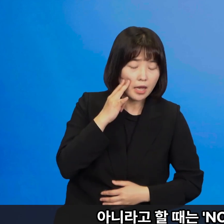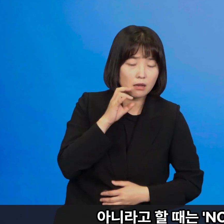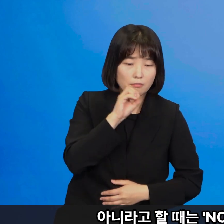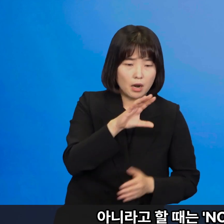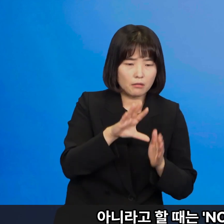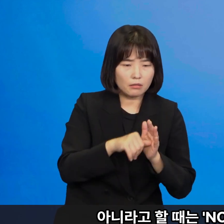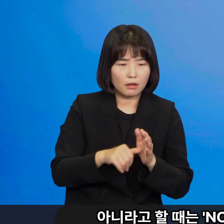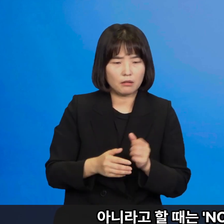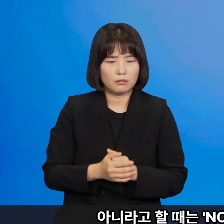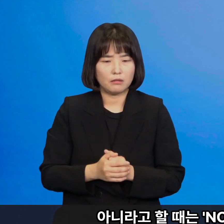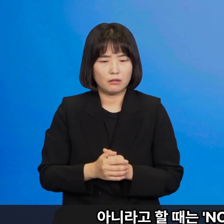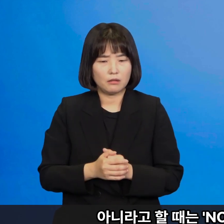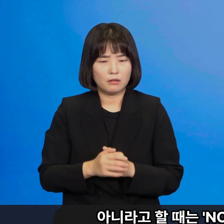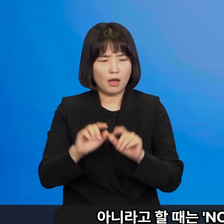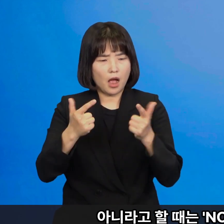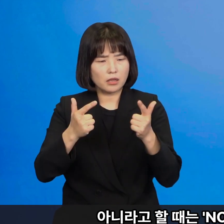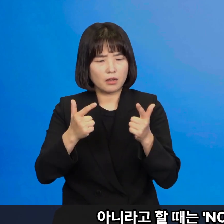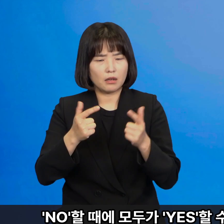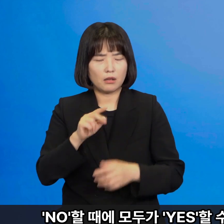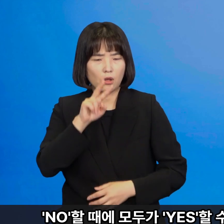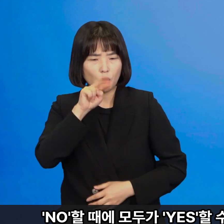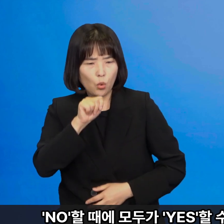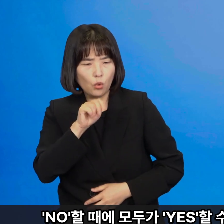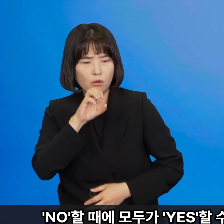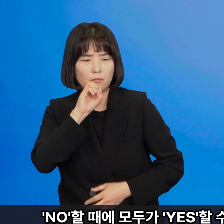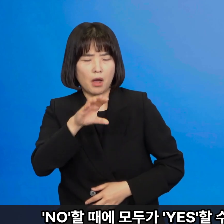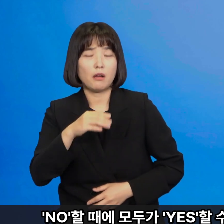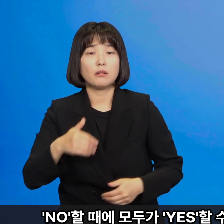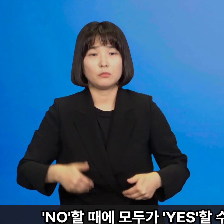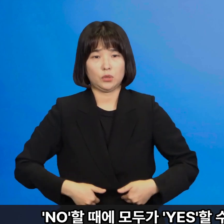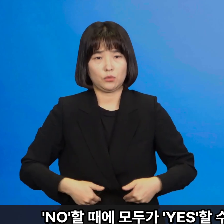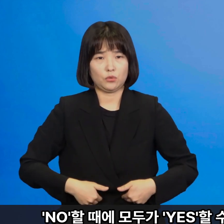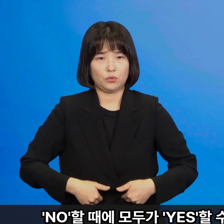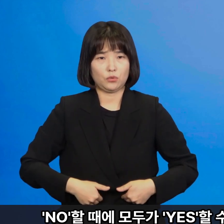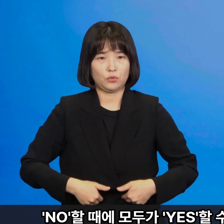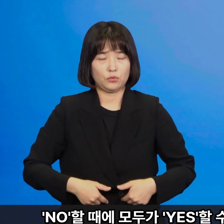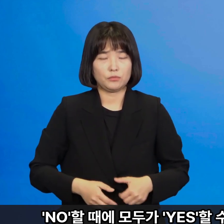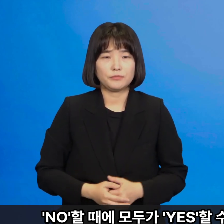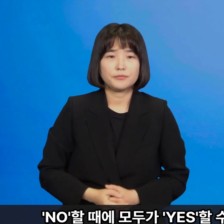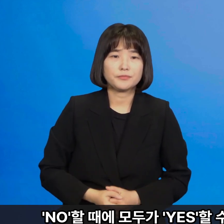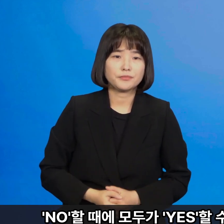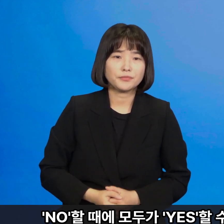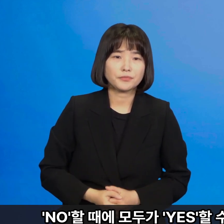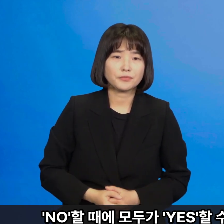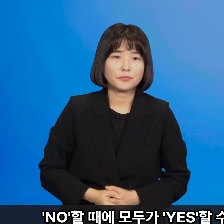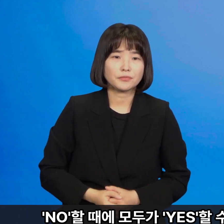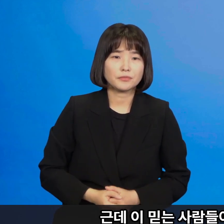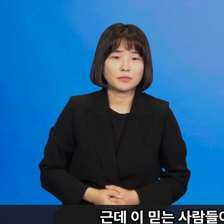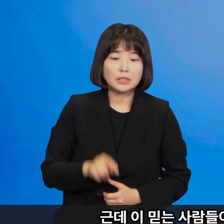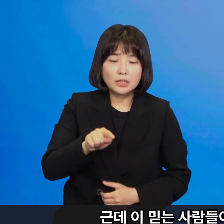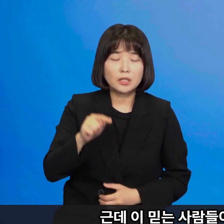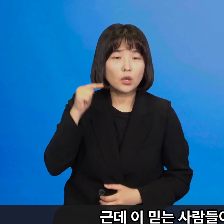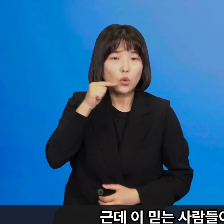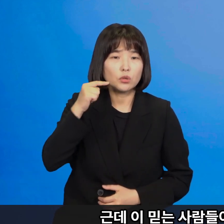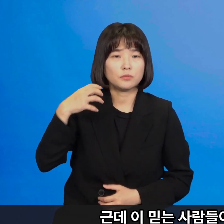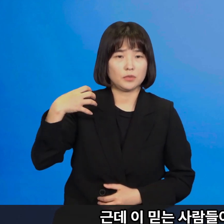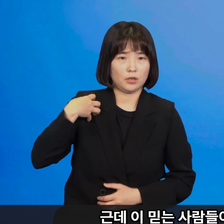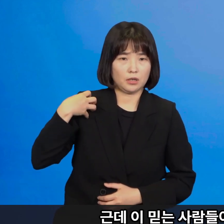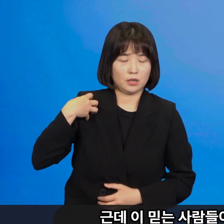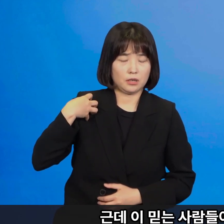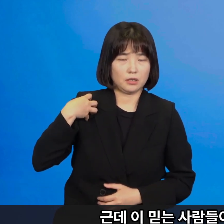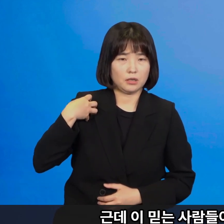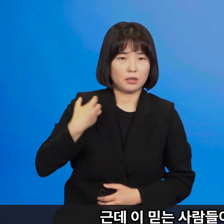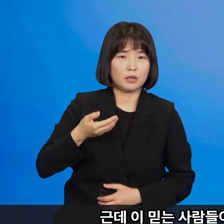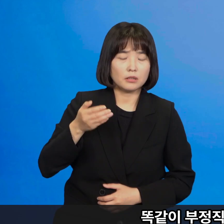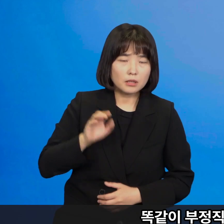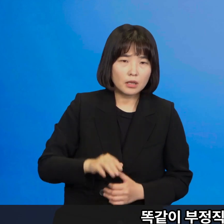때는 노할 수 있어야 되거든요. 노할 때에 모두가 예스할 수 있는 것이 이 소금의 역할이에요. 근데 이 믿는